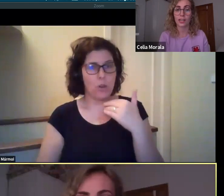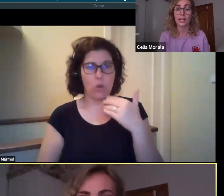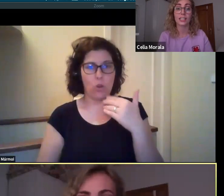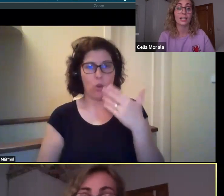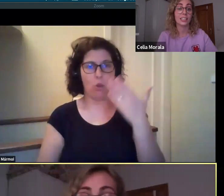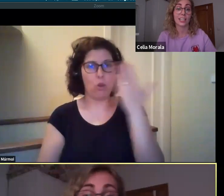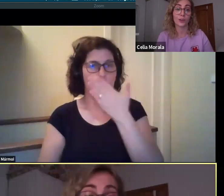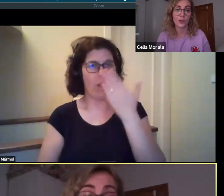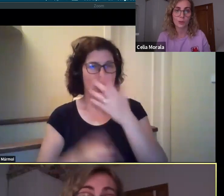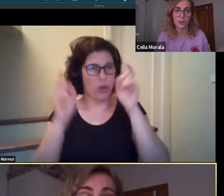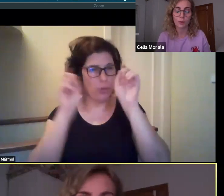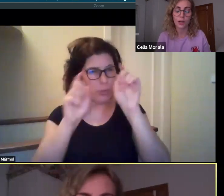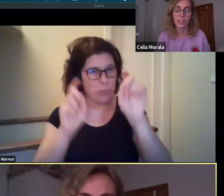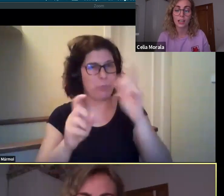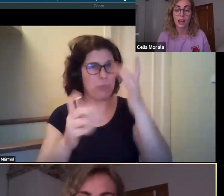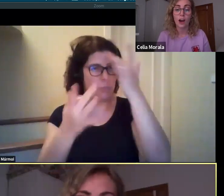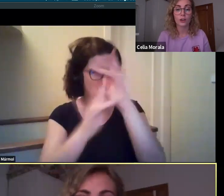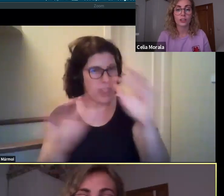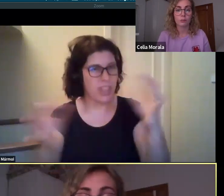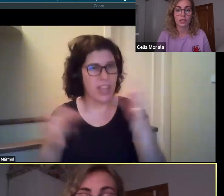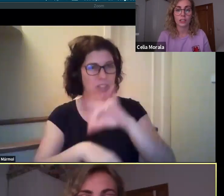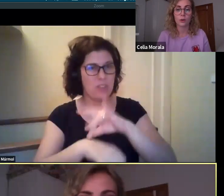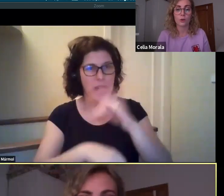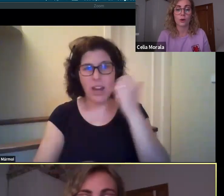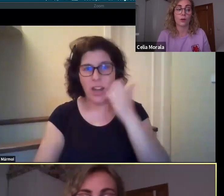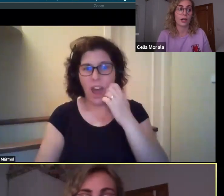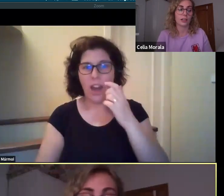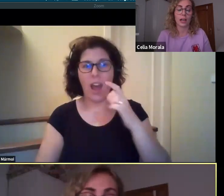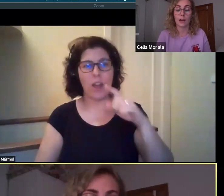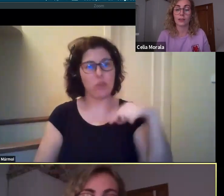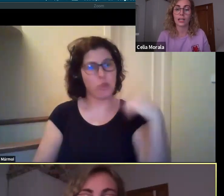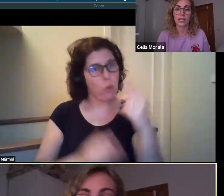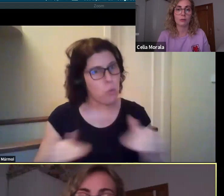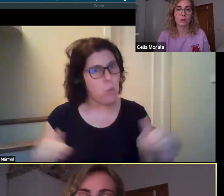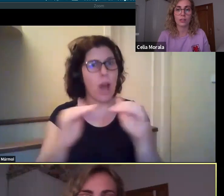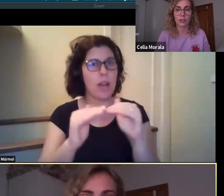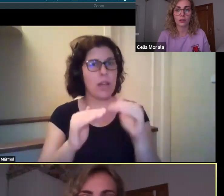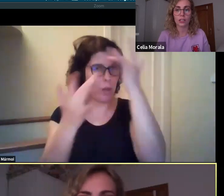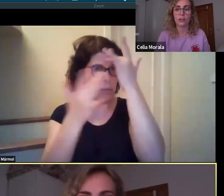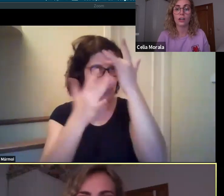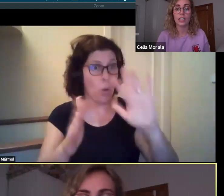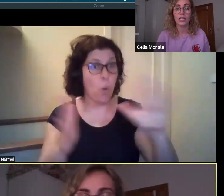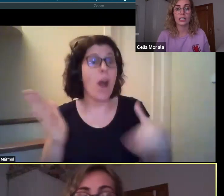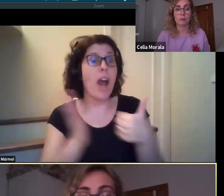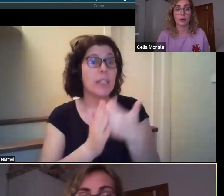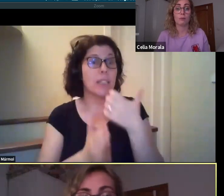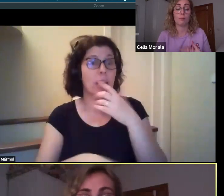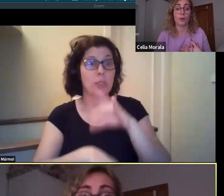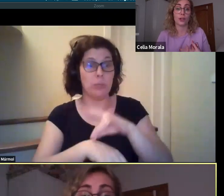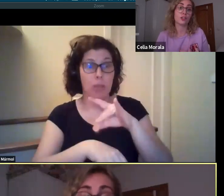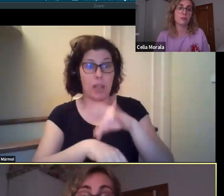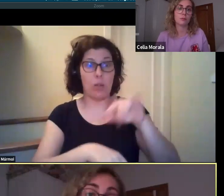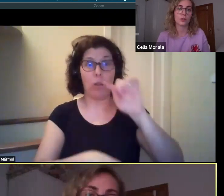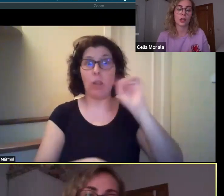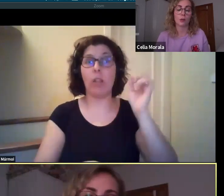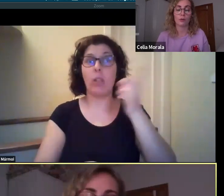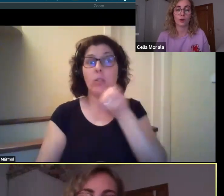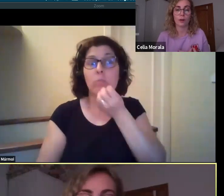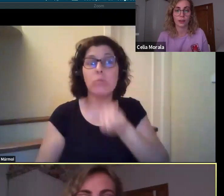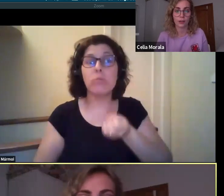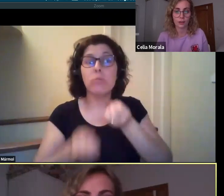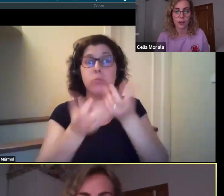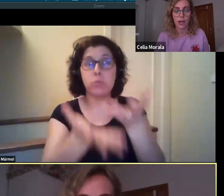enfermedades raras y de que todos somos iguales, o también incluso cuando acaban de recibir un diagnóstico y también por ellos mismos y